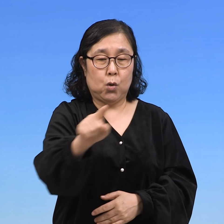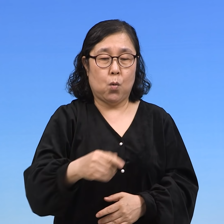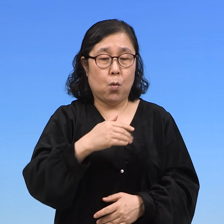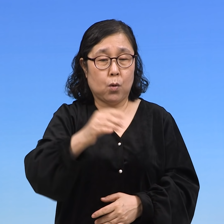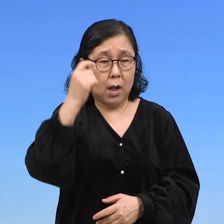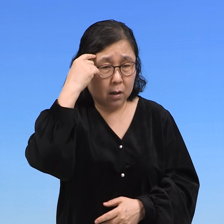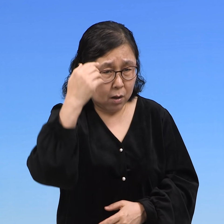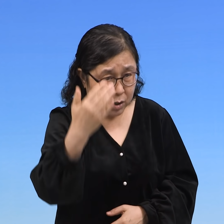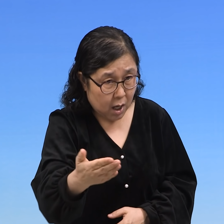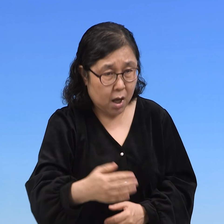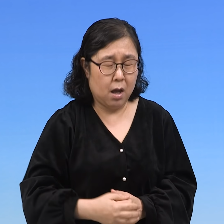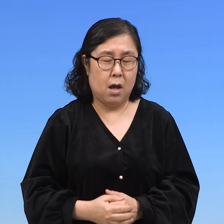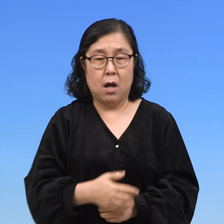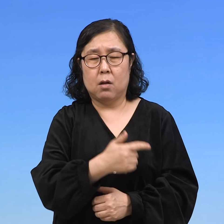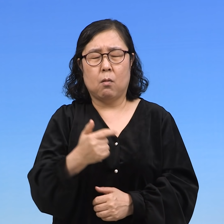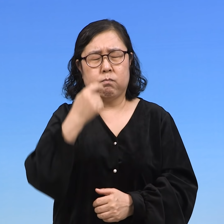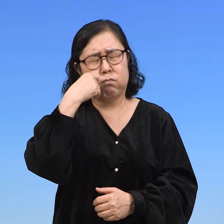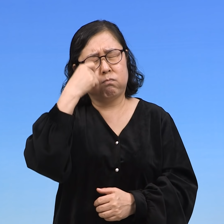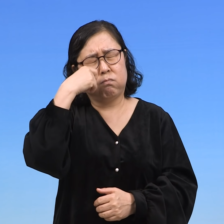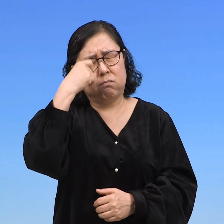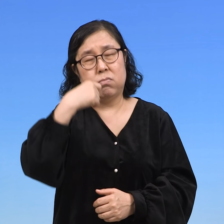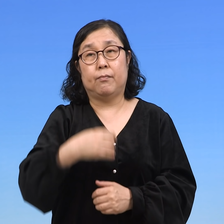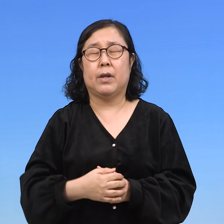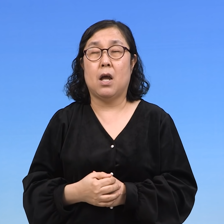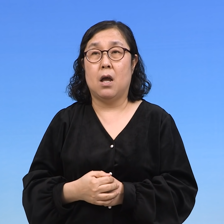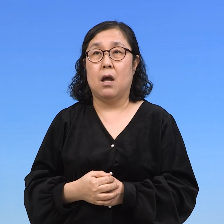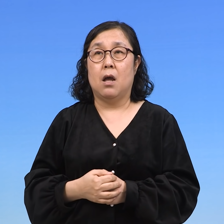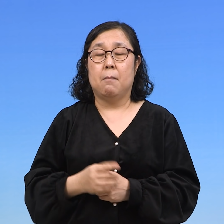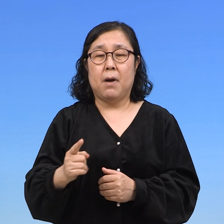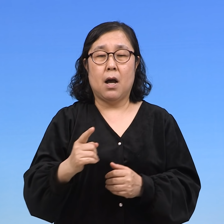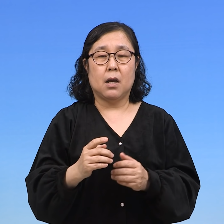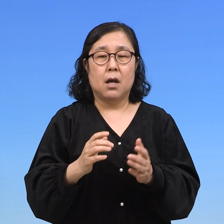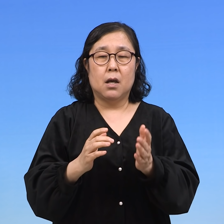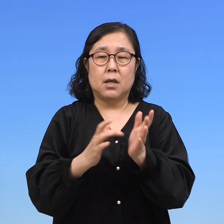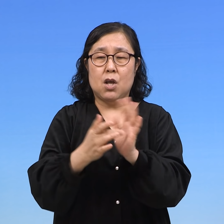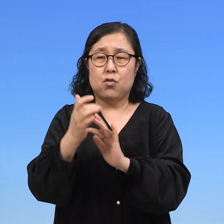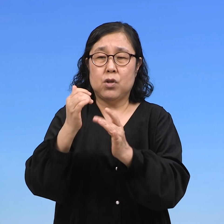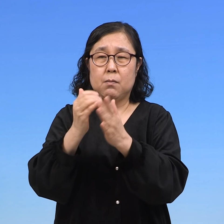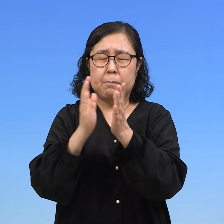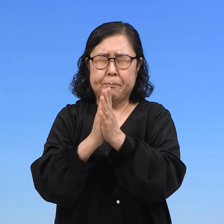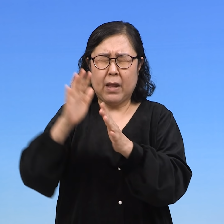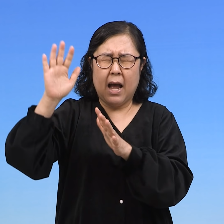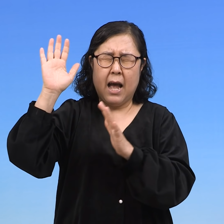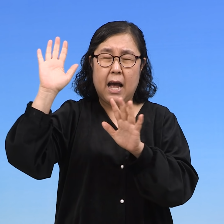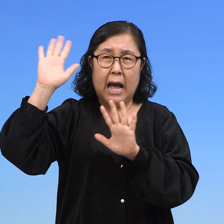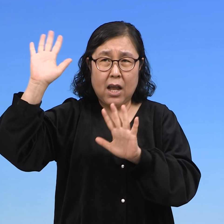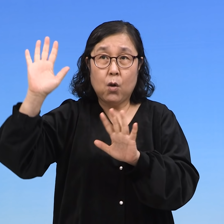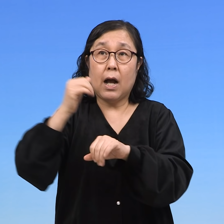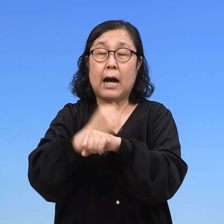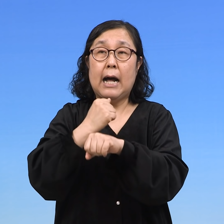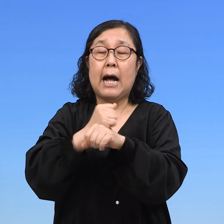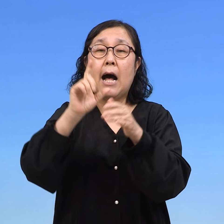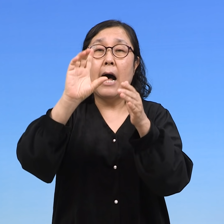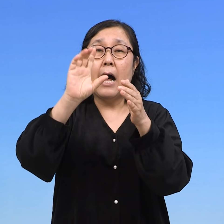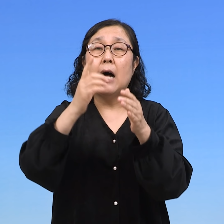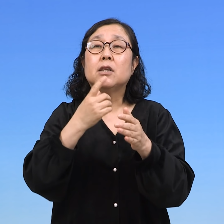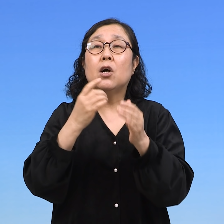그렇게 그냥 열광하던 그 사람들이 기적을 베풀고 귀신을 쫓아내고 500여의